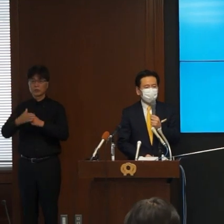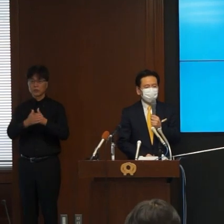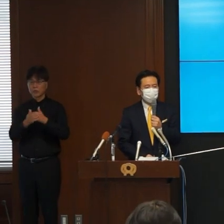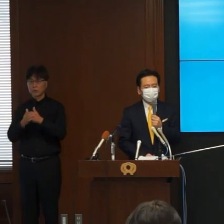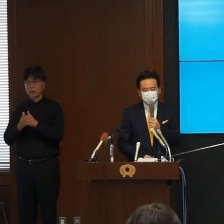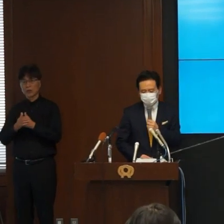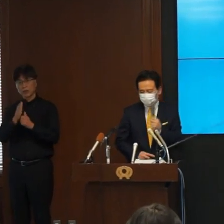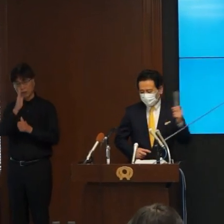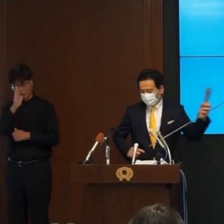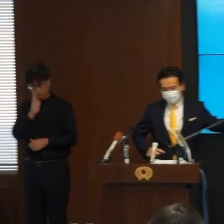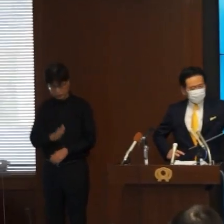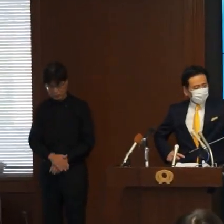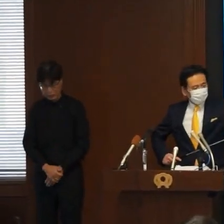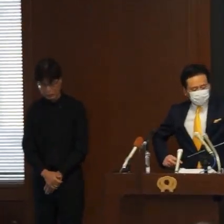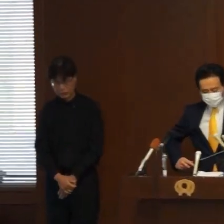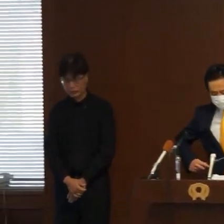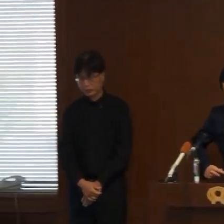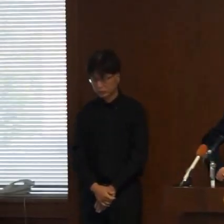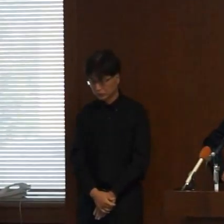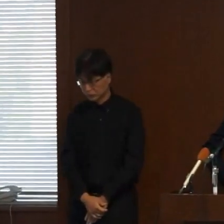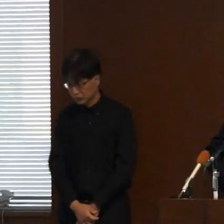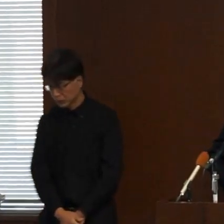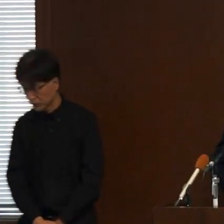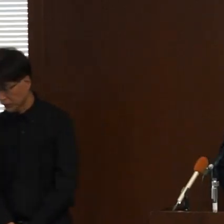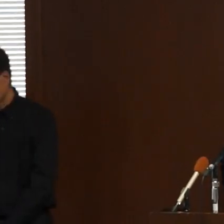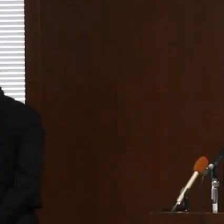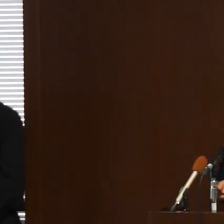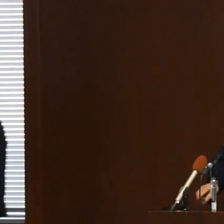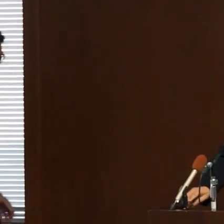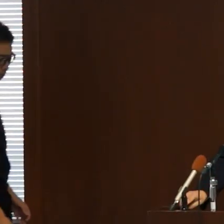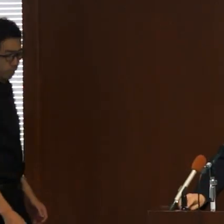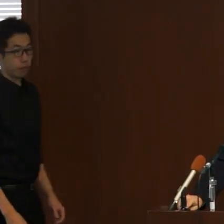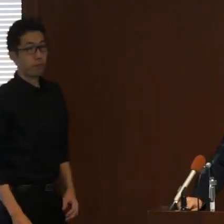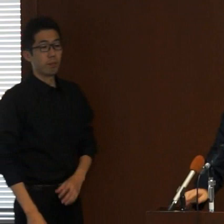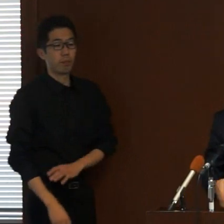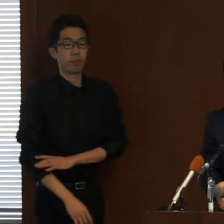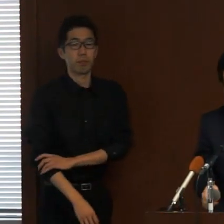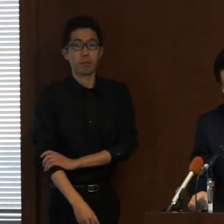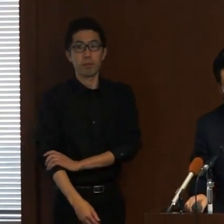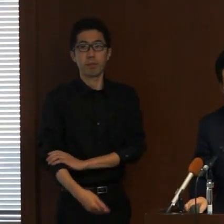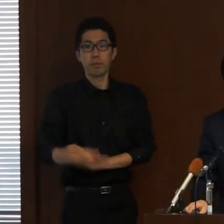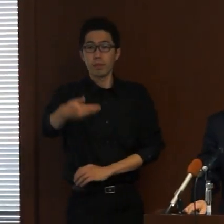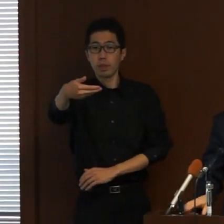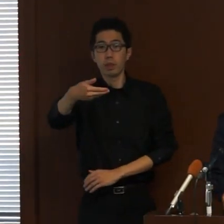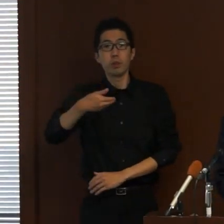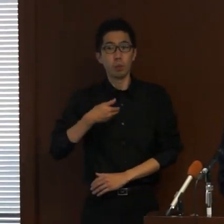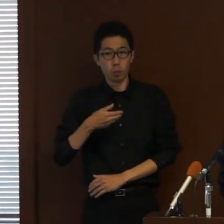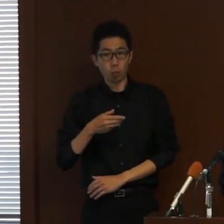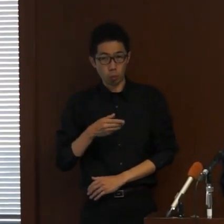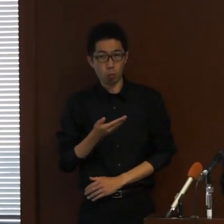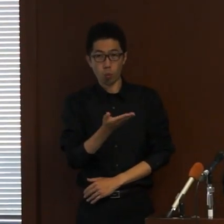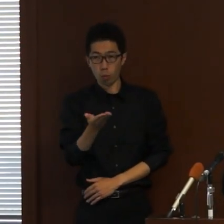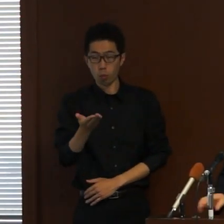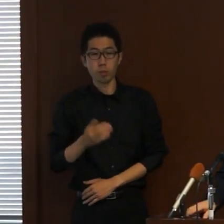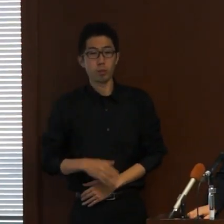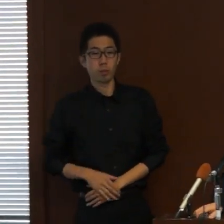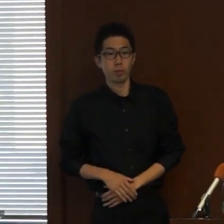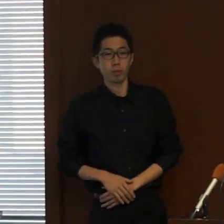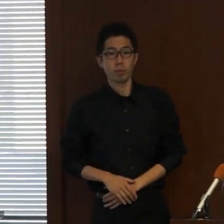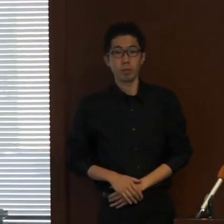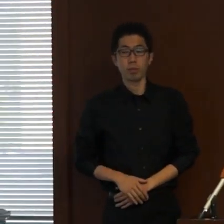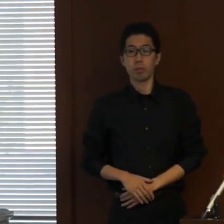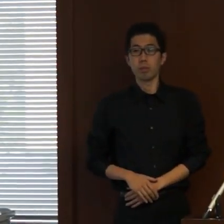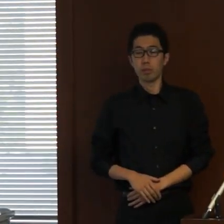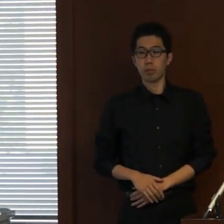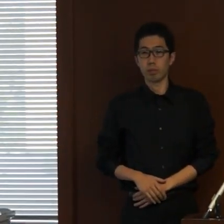よろしくお願いします。以上です。 はい、それでは質問をお受けいたします。幹事社さん、お願いします。 幹事社の